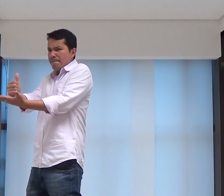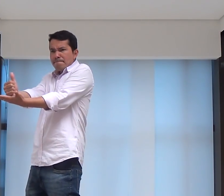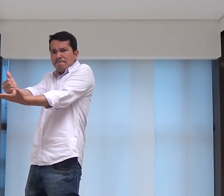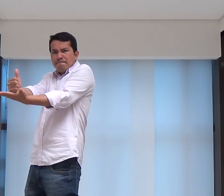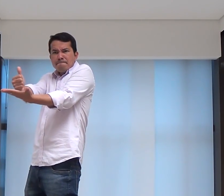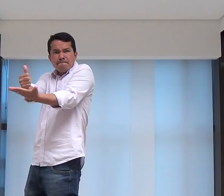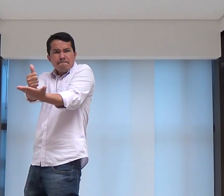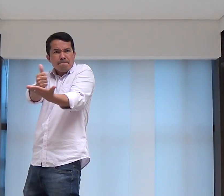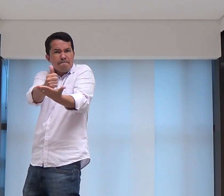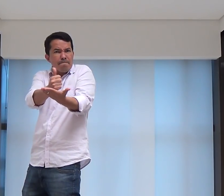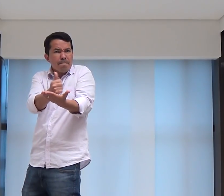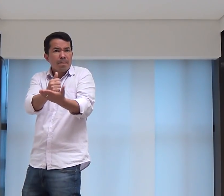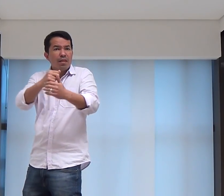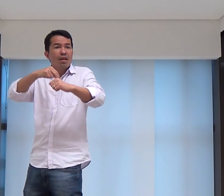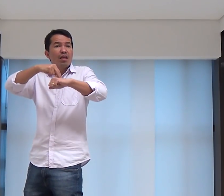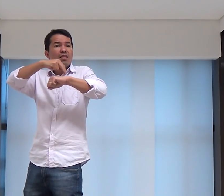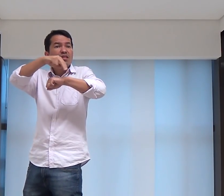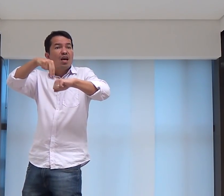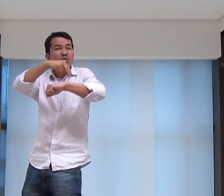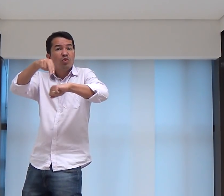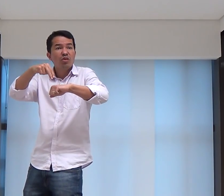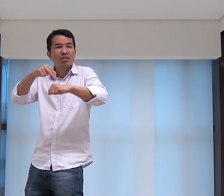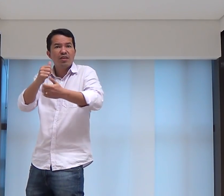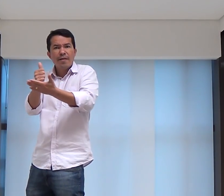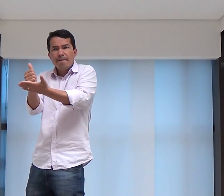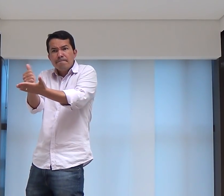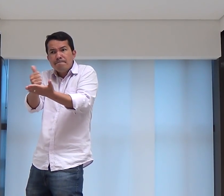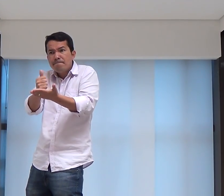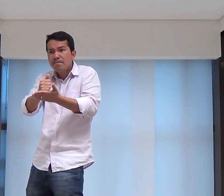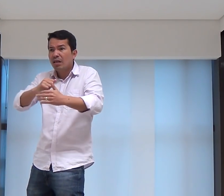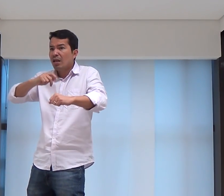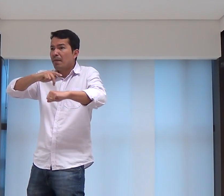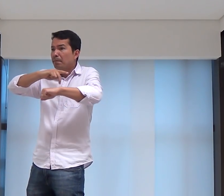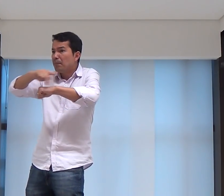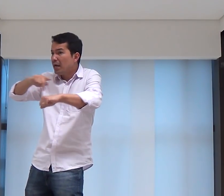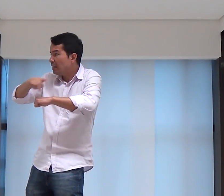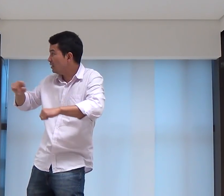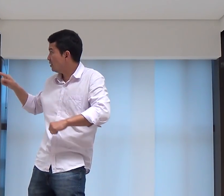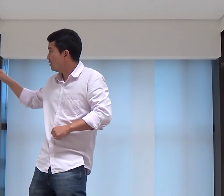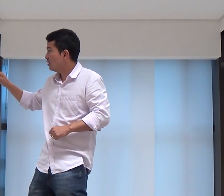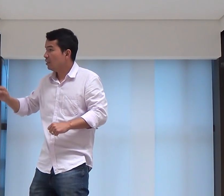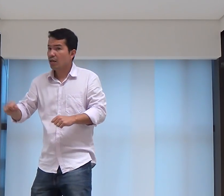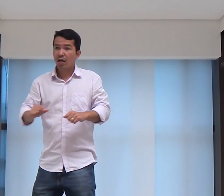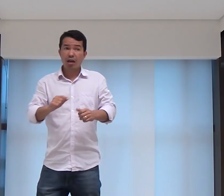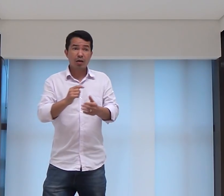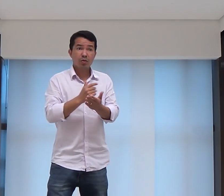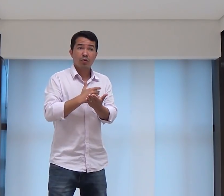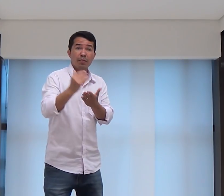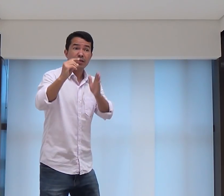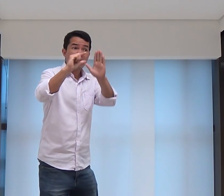filho, Jesus, que controlaria todas as nações, todos os países.